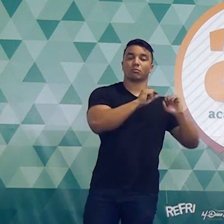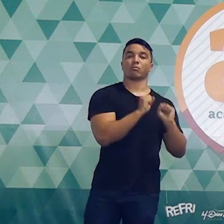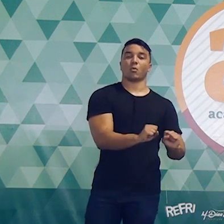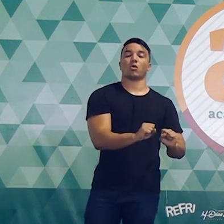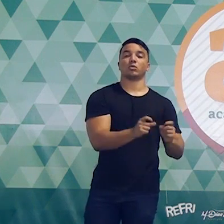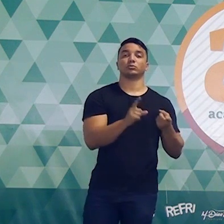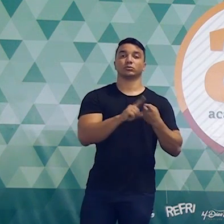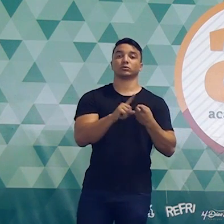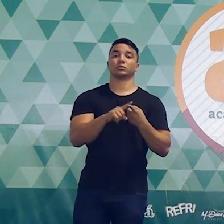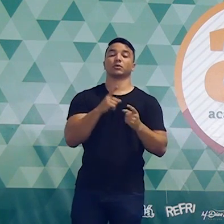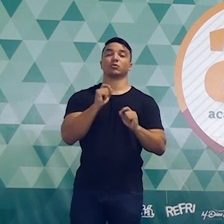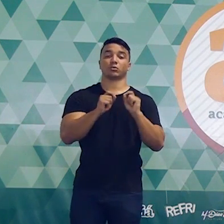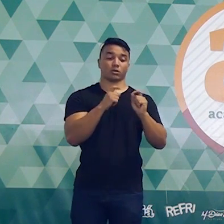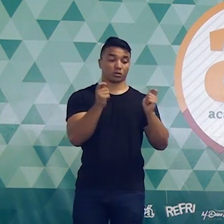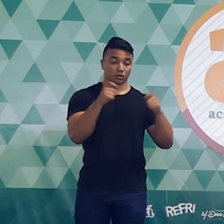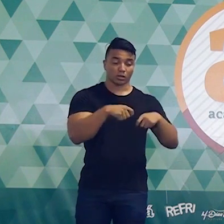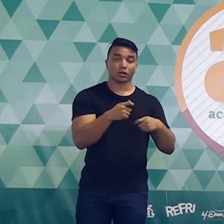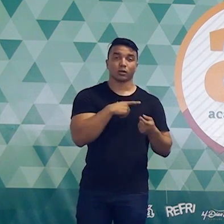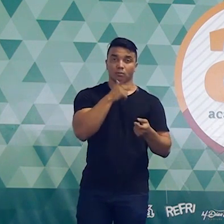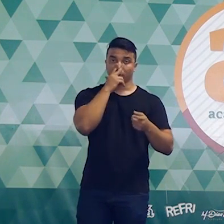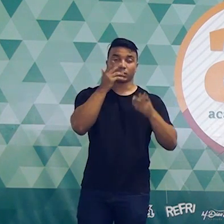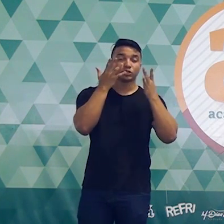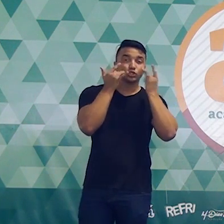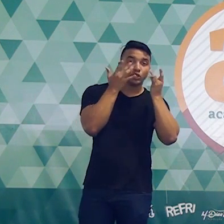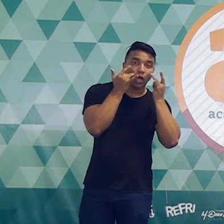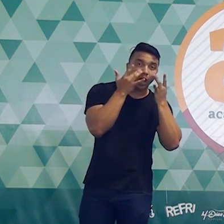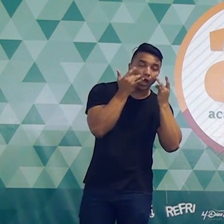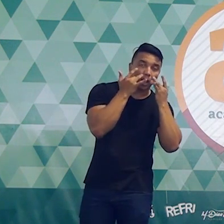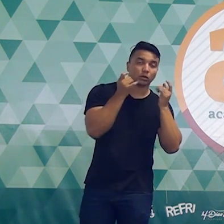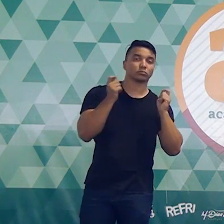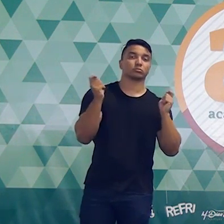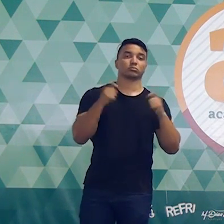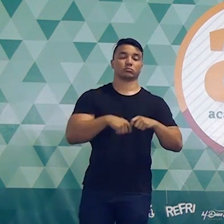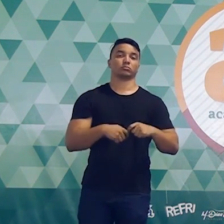documentários, escolas podem realizar peças teatrais,